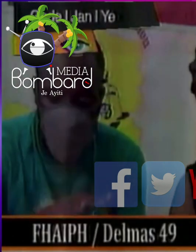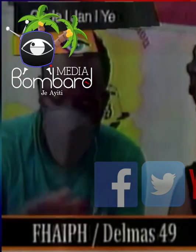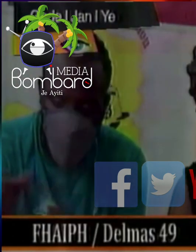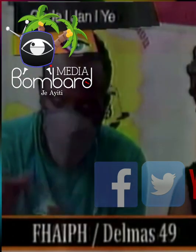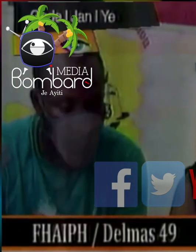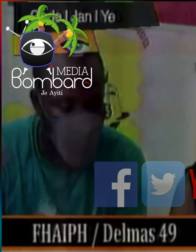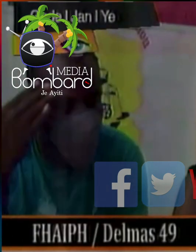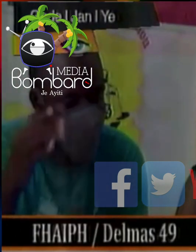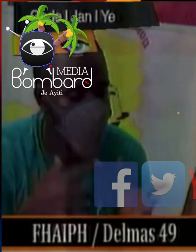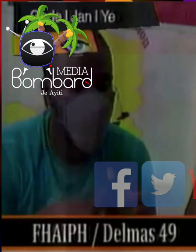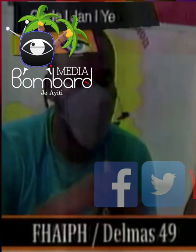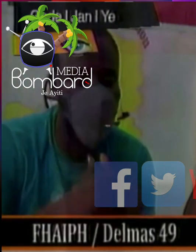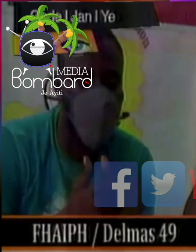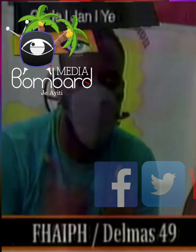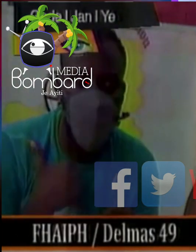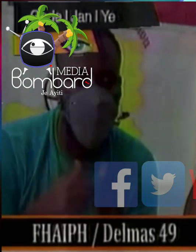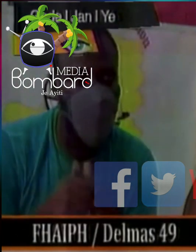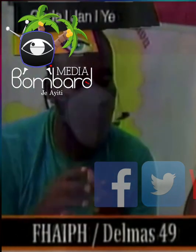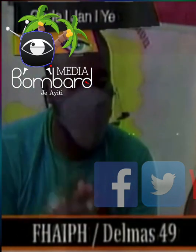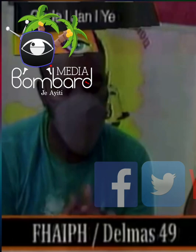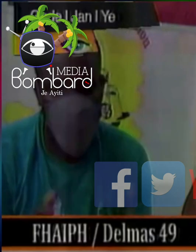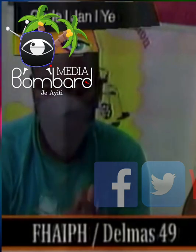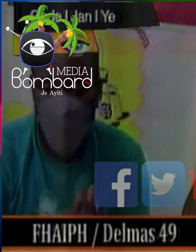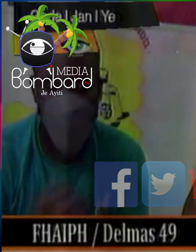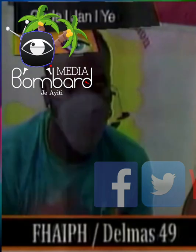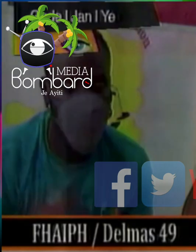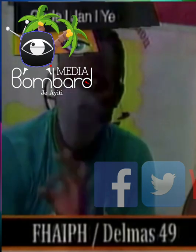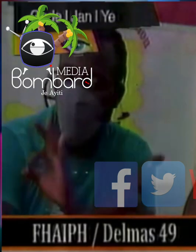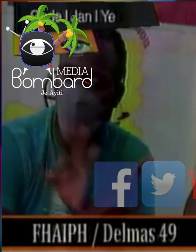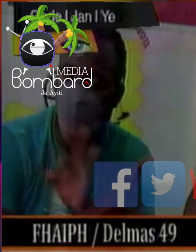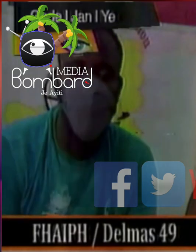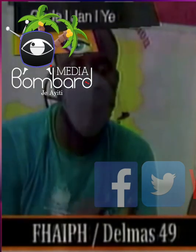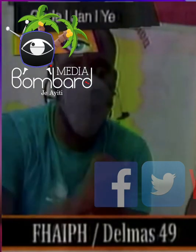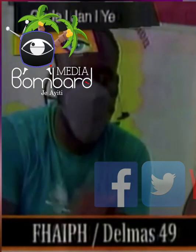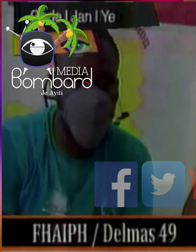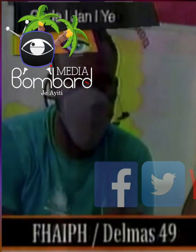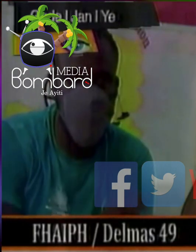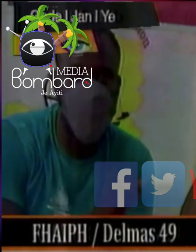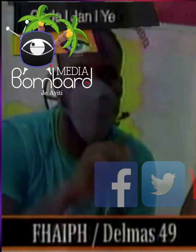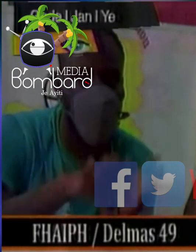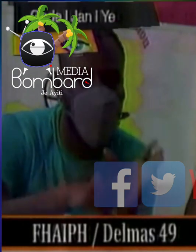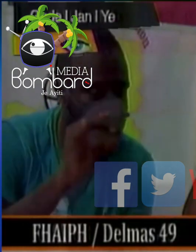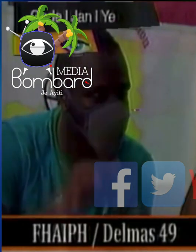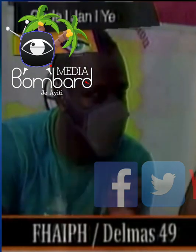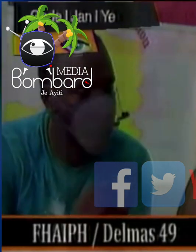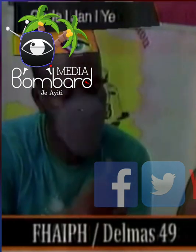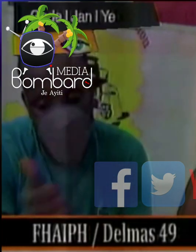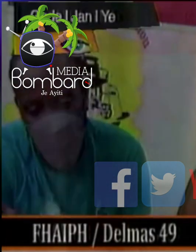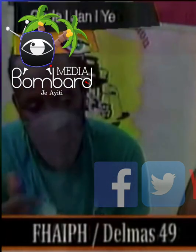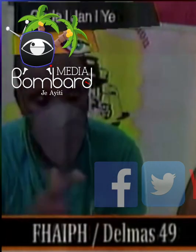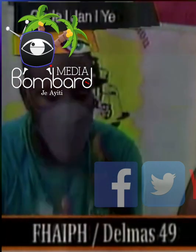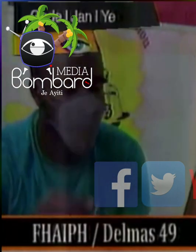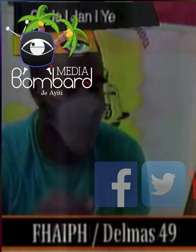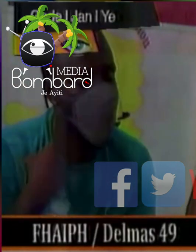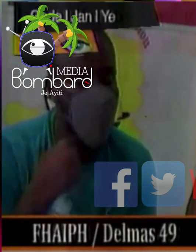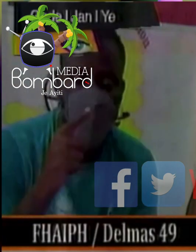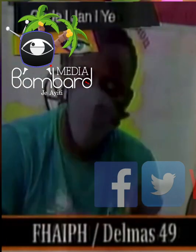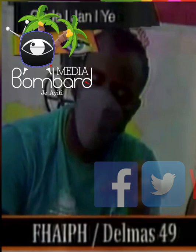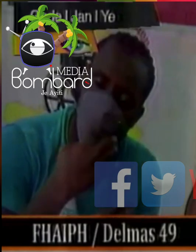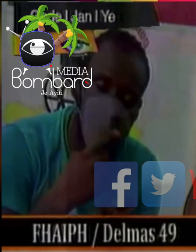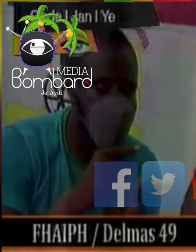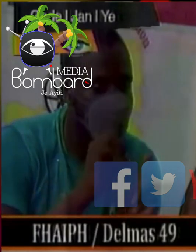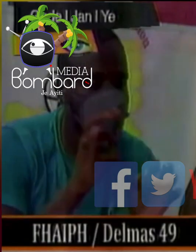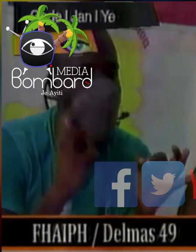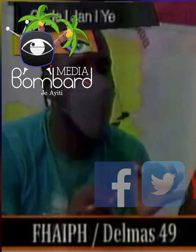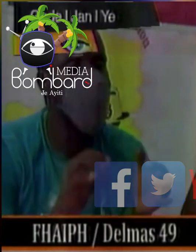la piste. Je ne veux pas dire que c'est pour handicapés qui tapent vivre la piste directement. Parce que tout handicapé ni ça te gen